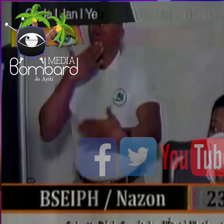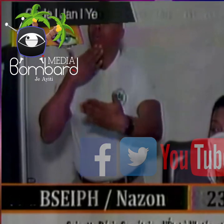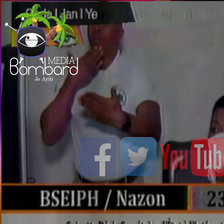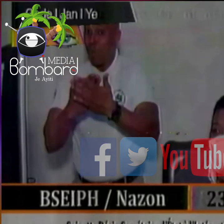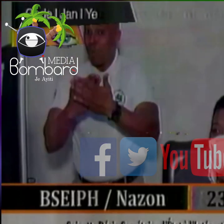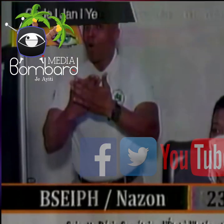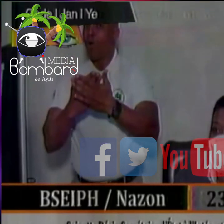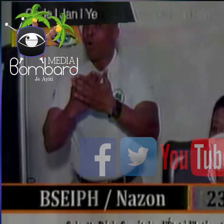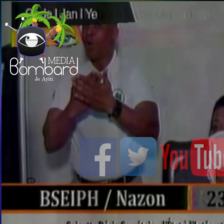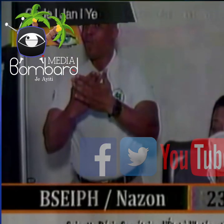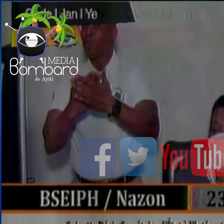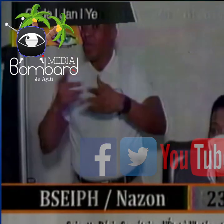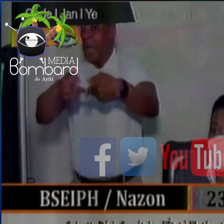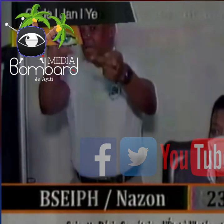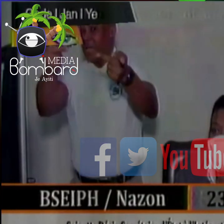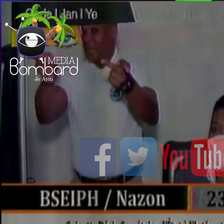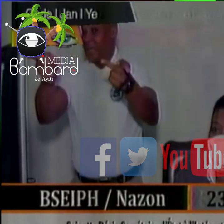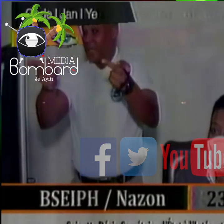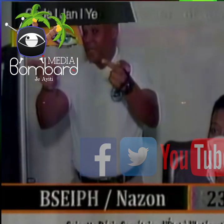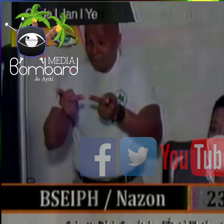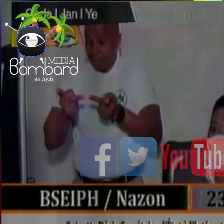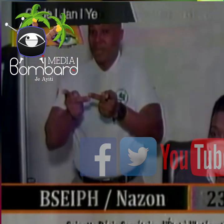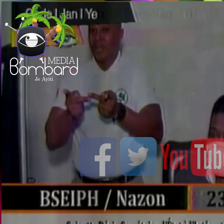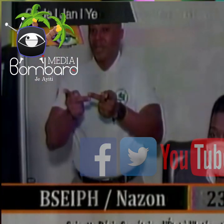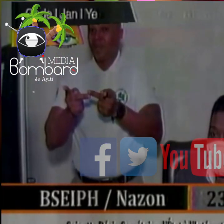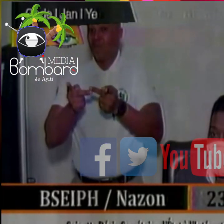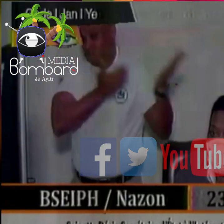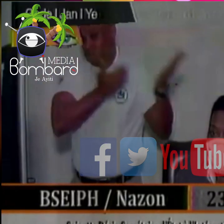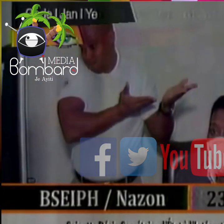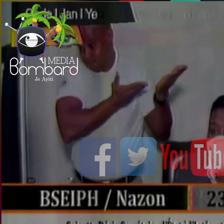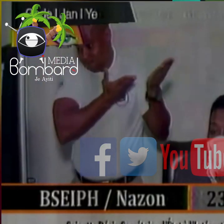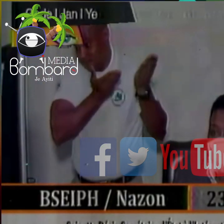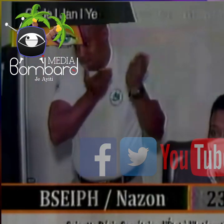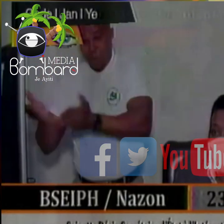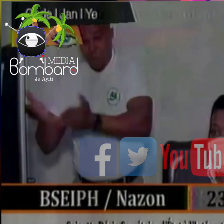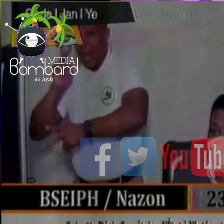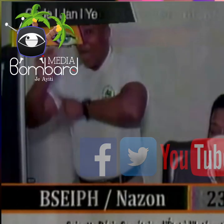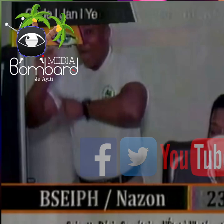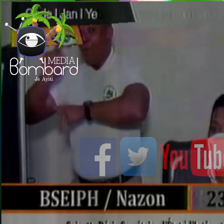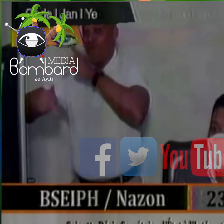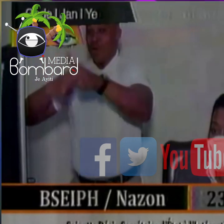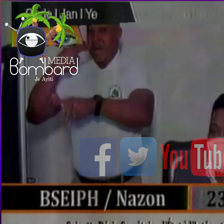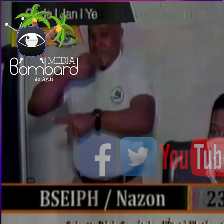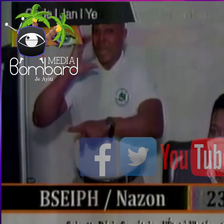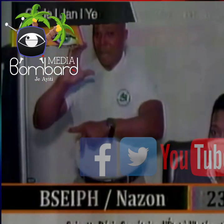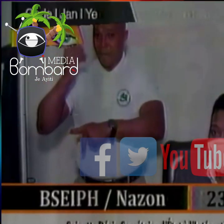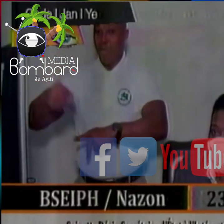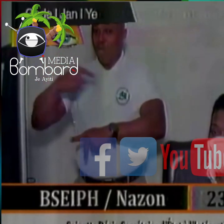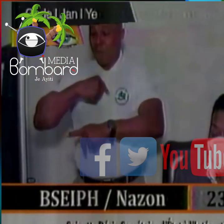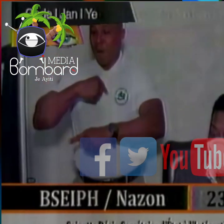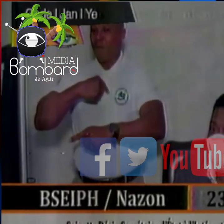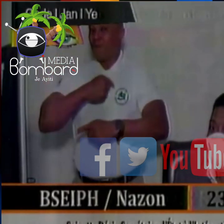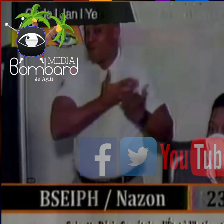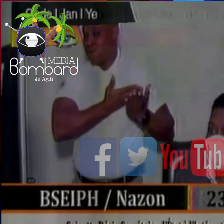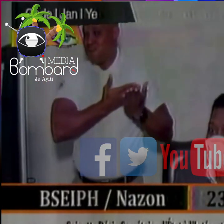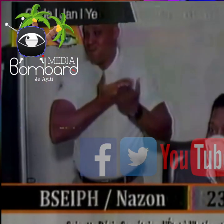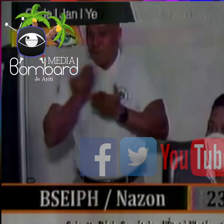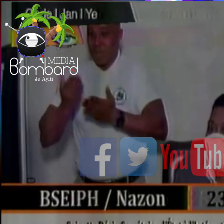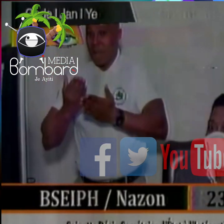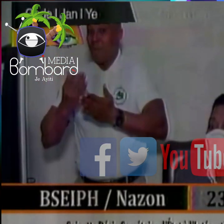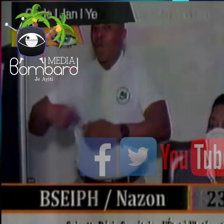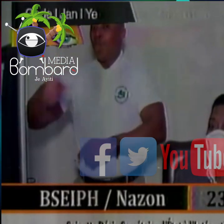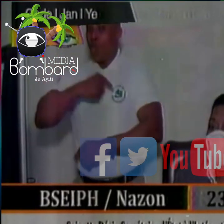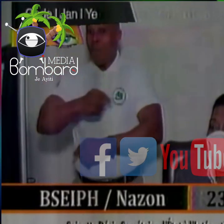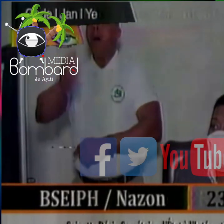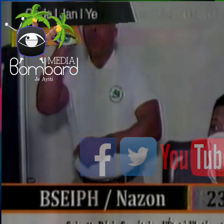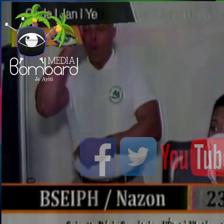venir avec nous pour ne pas continuer à rester dans la cour l'église Saint-Yves là. Et là, nous allons avec nous, nous conscients que